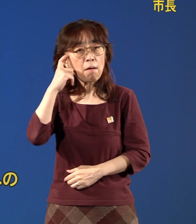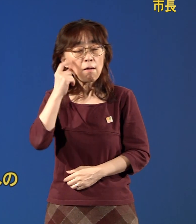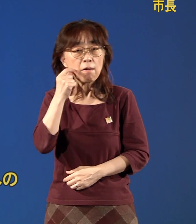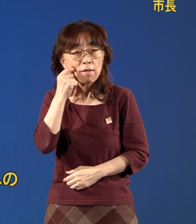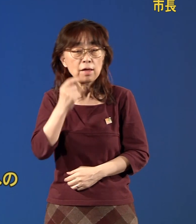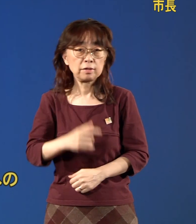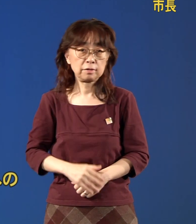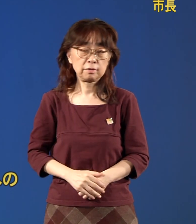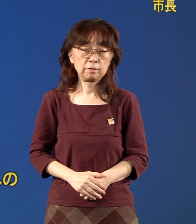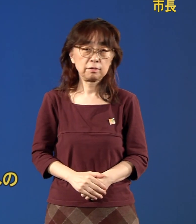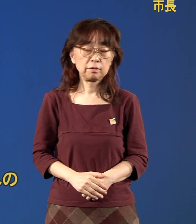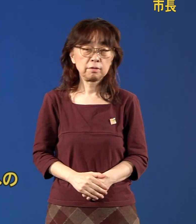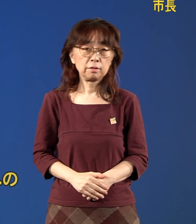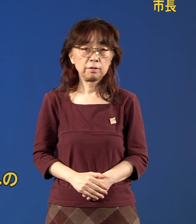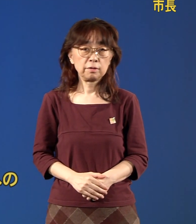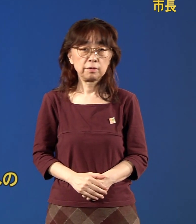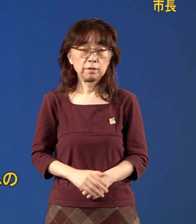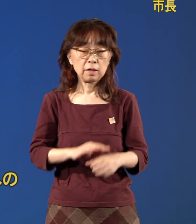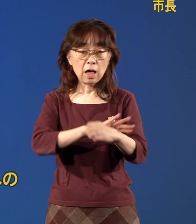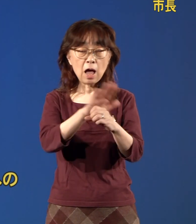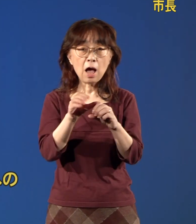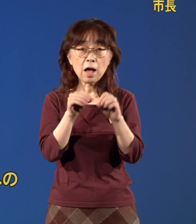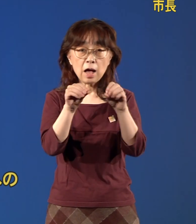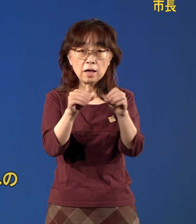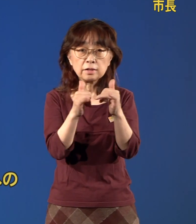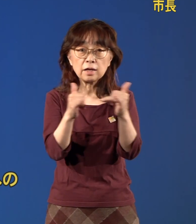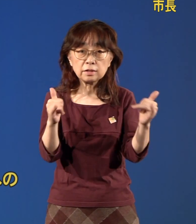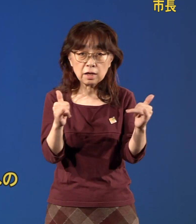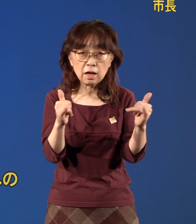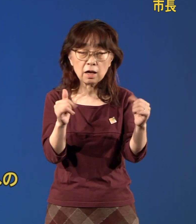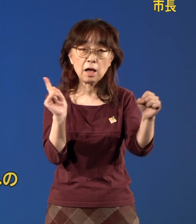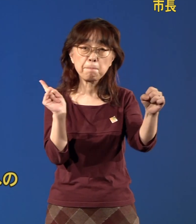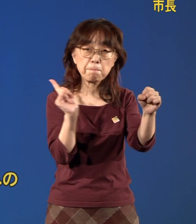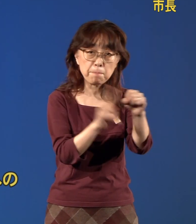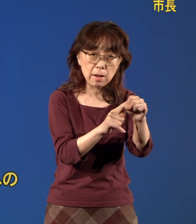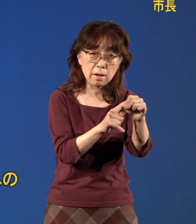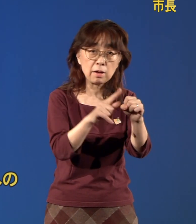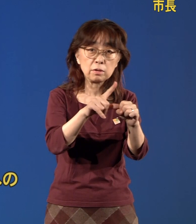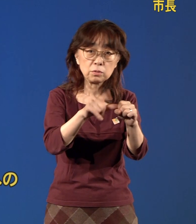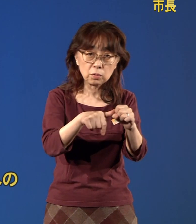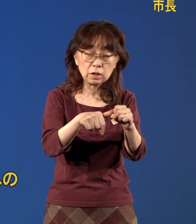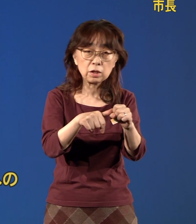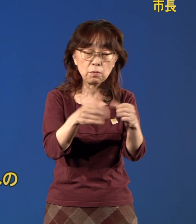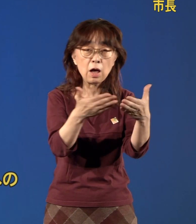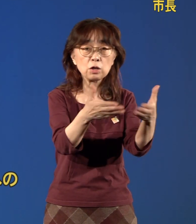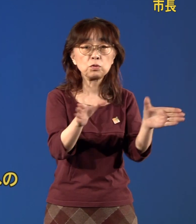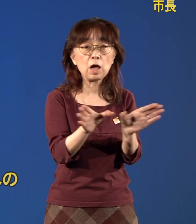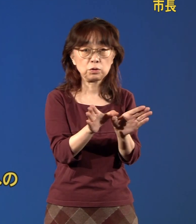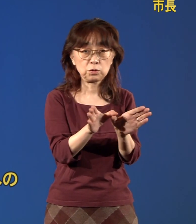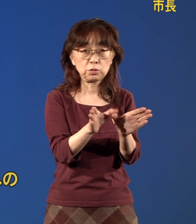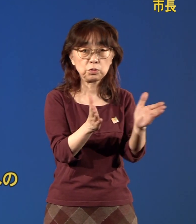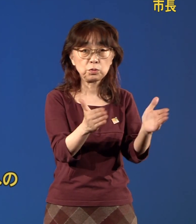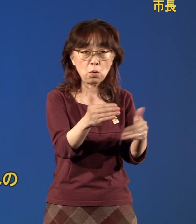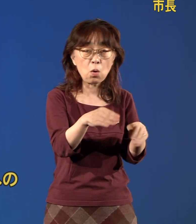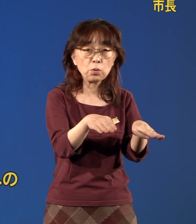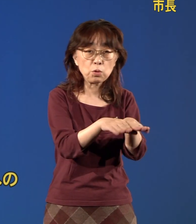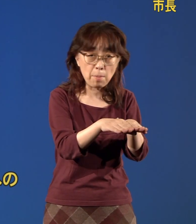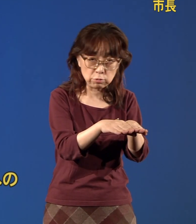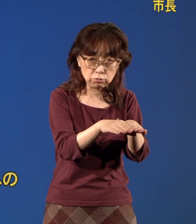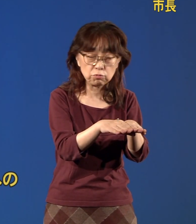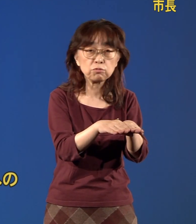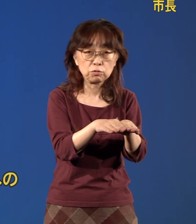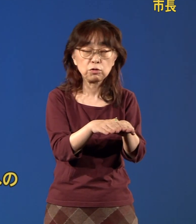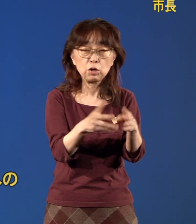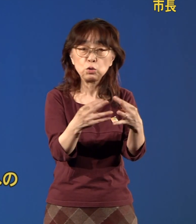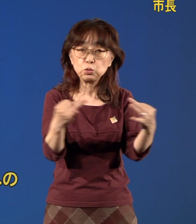その感染者陽性者が出た場合にはそのクラスを止める、あるいはその複数出てれば学年止め